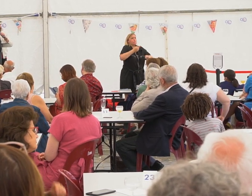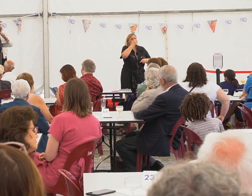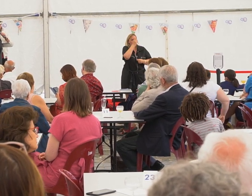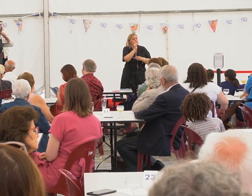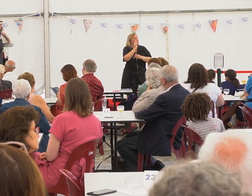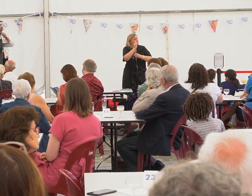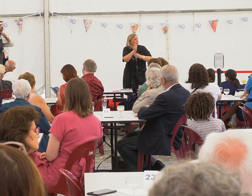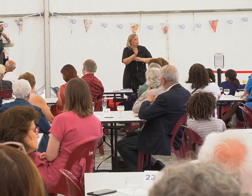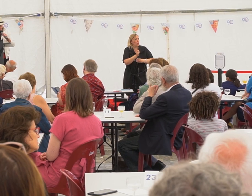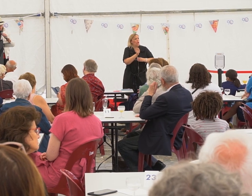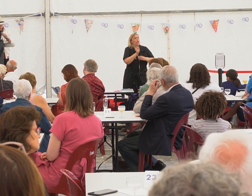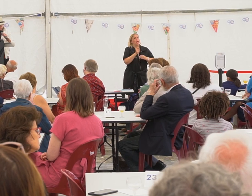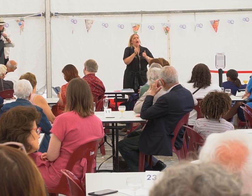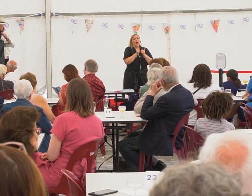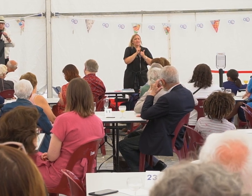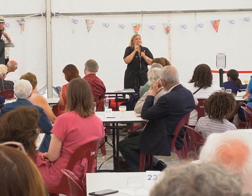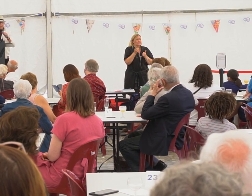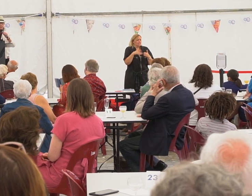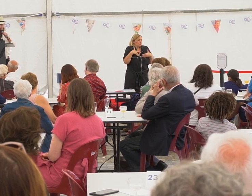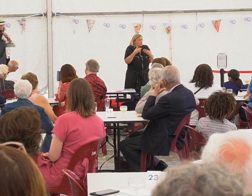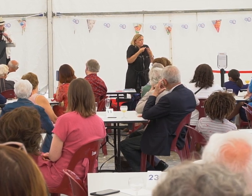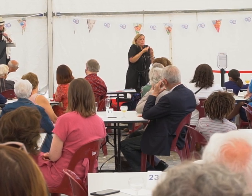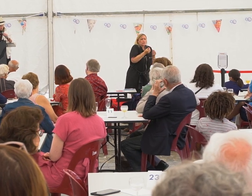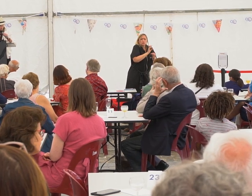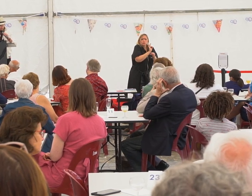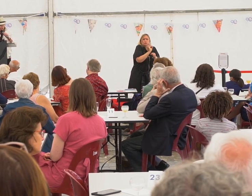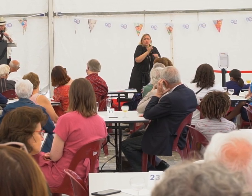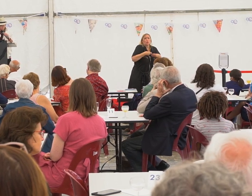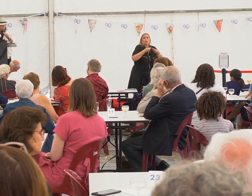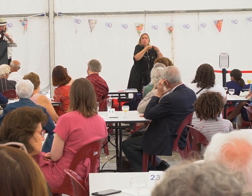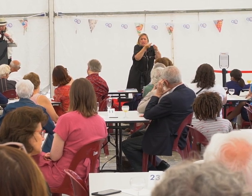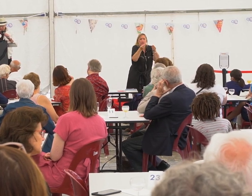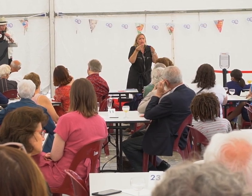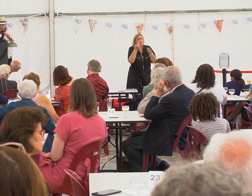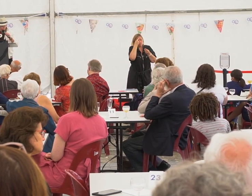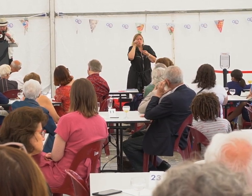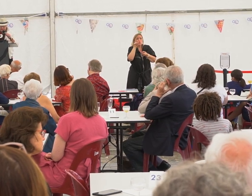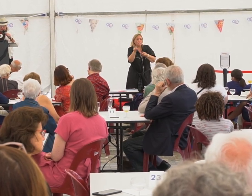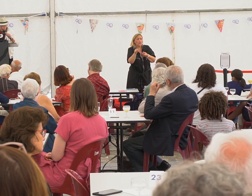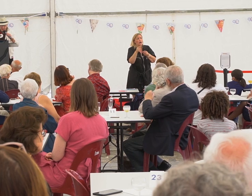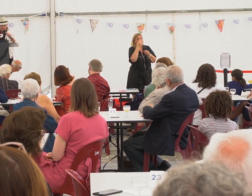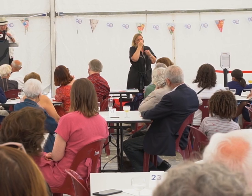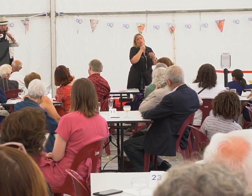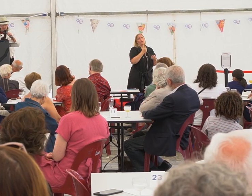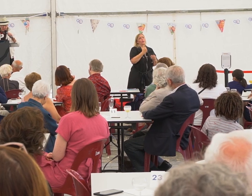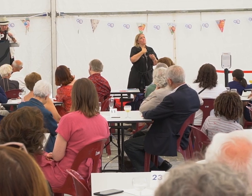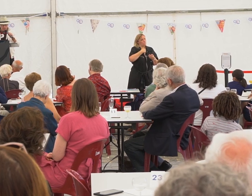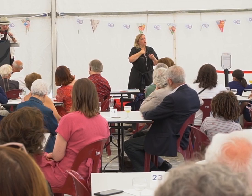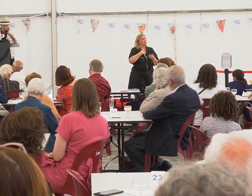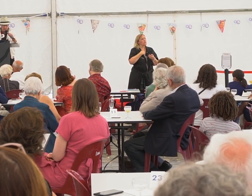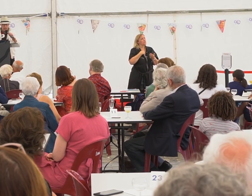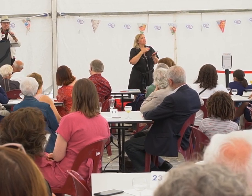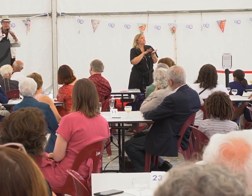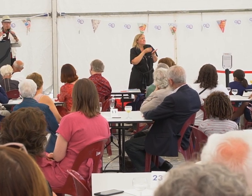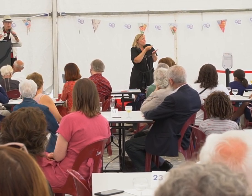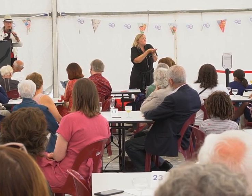avec laquelle il a transmis ses plus sincères sentiments. Et c'est pour cela et pour ces raisons que j'ai mis en